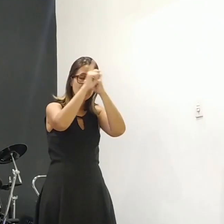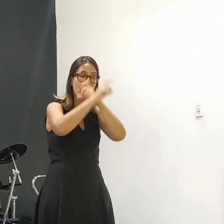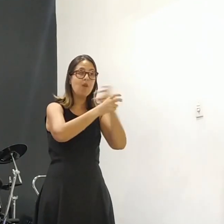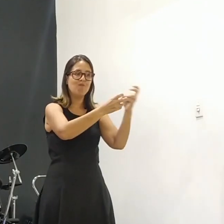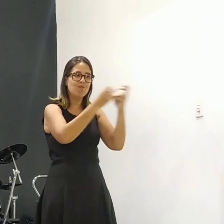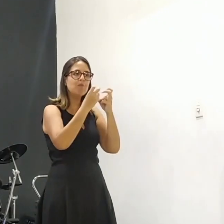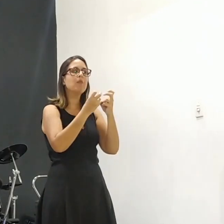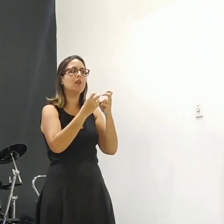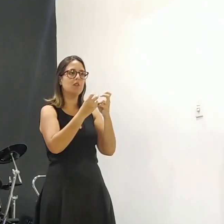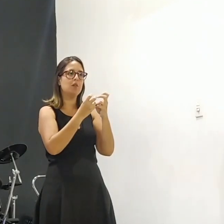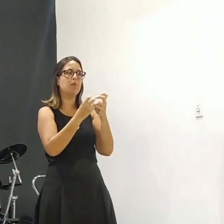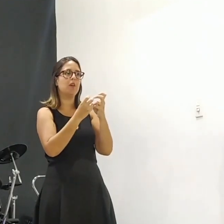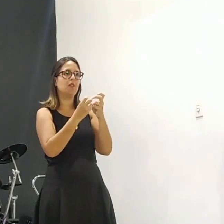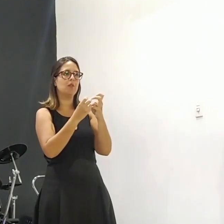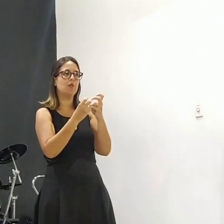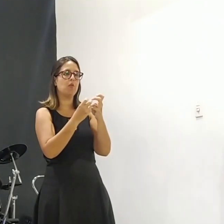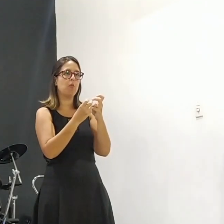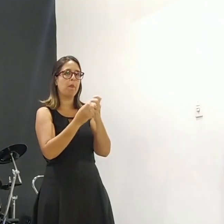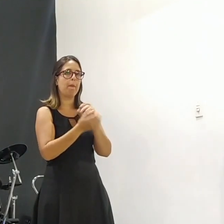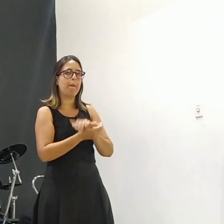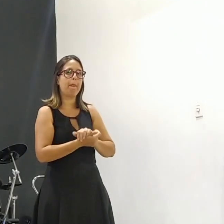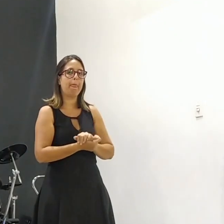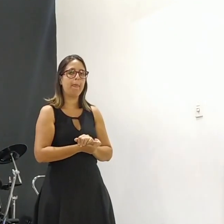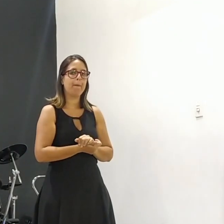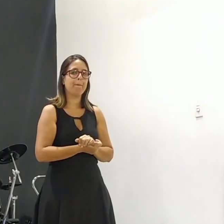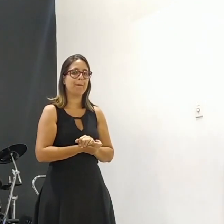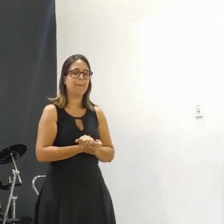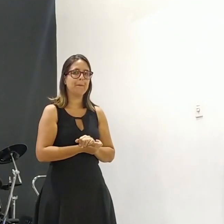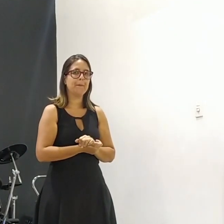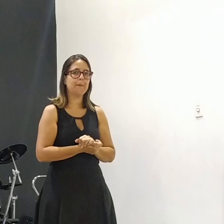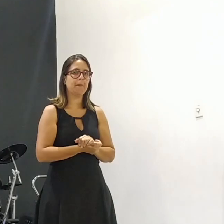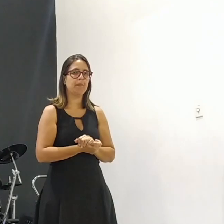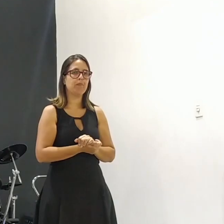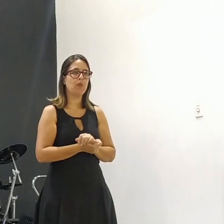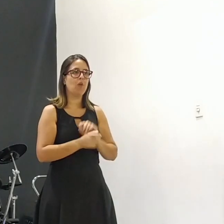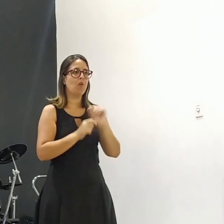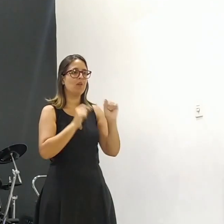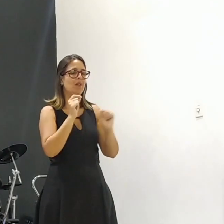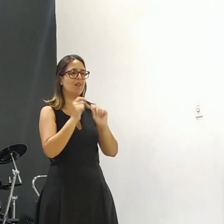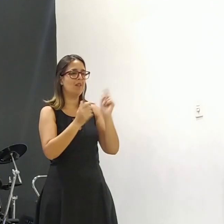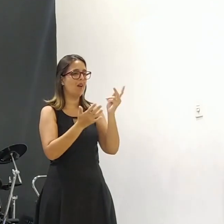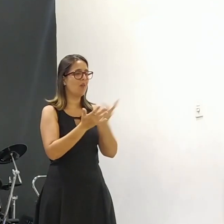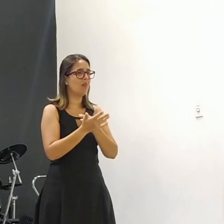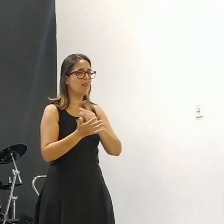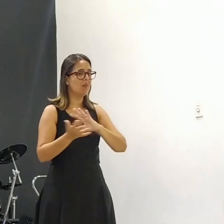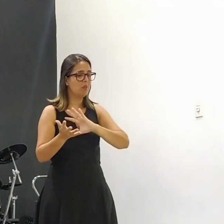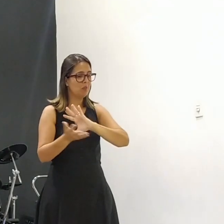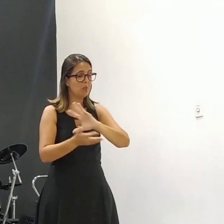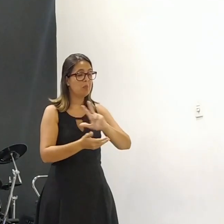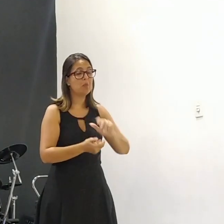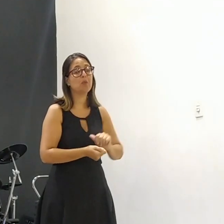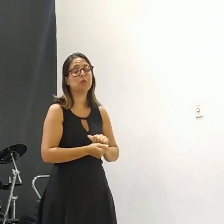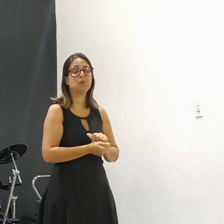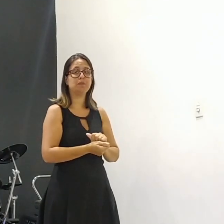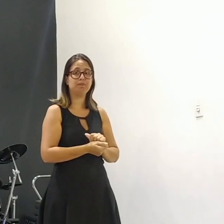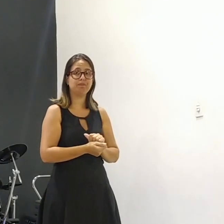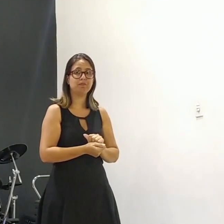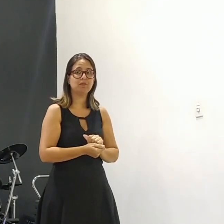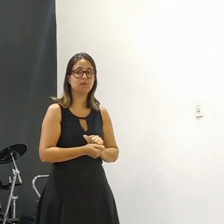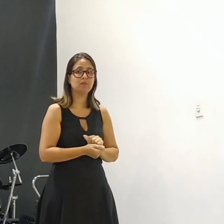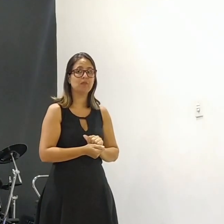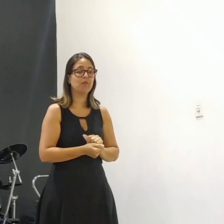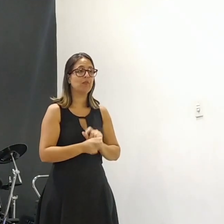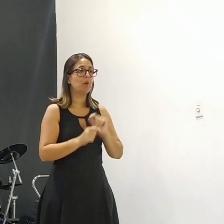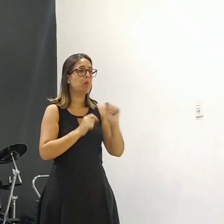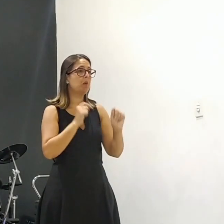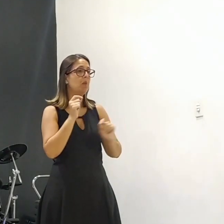aí, né, o desenho que está se fazendo aí no mundo, né, como disse a irmã Paula aqui, o cenário